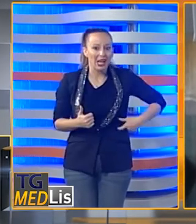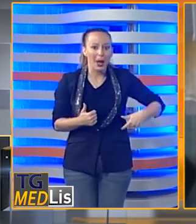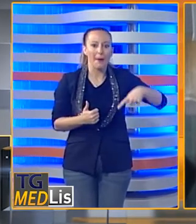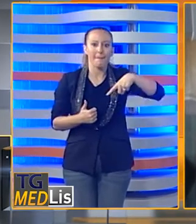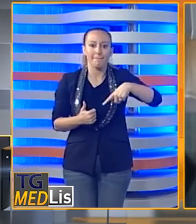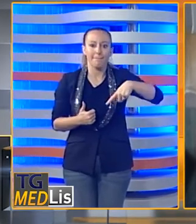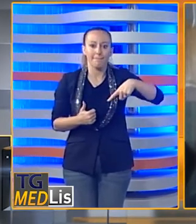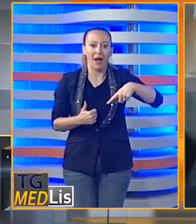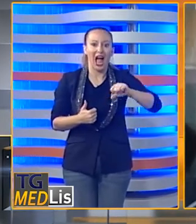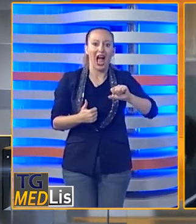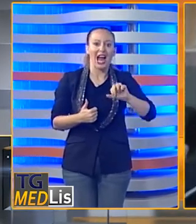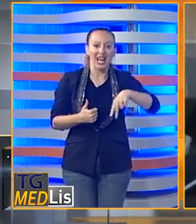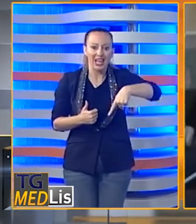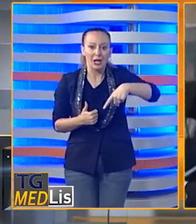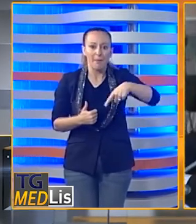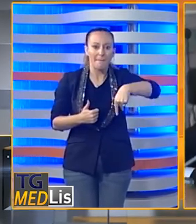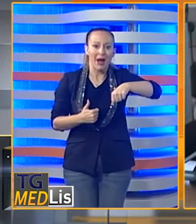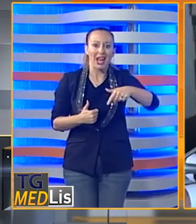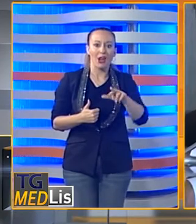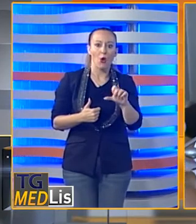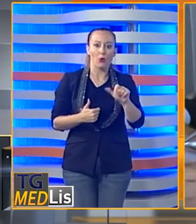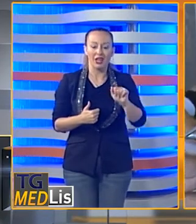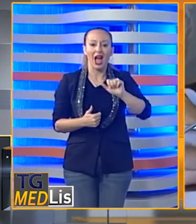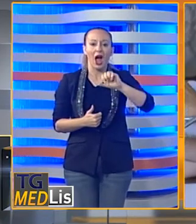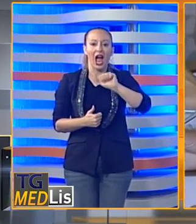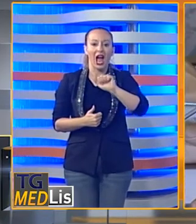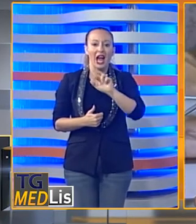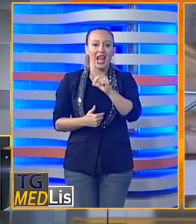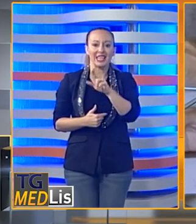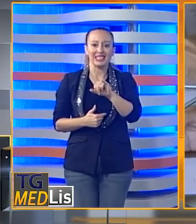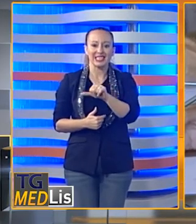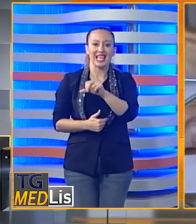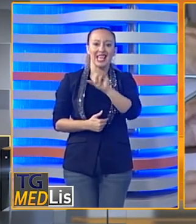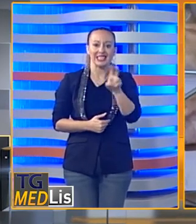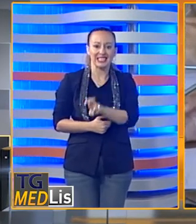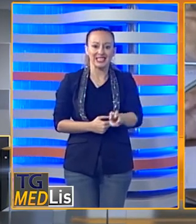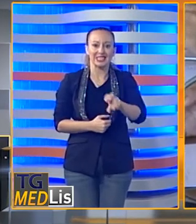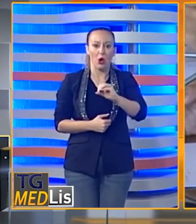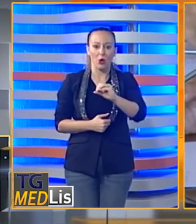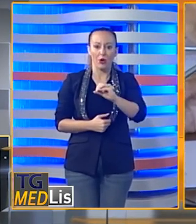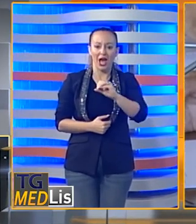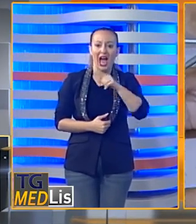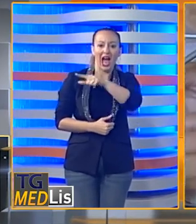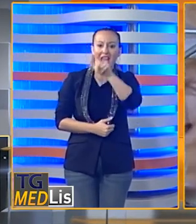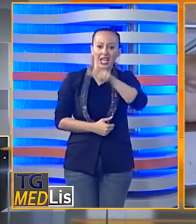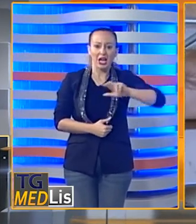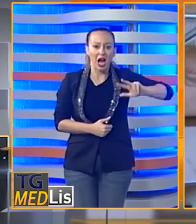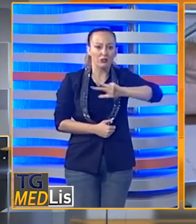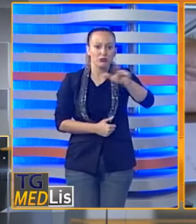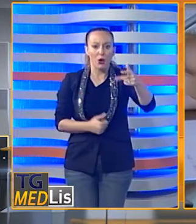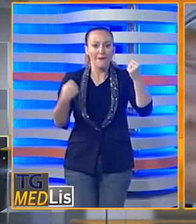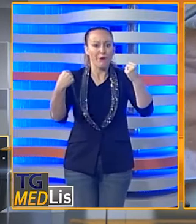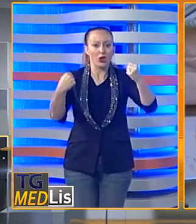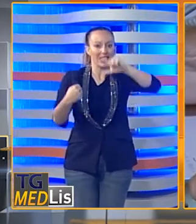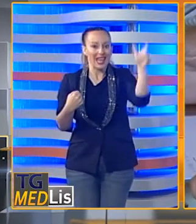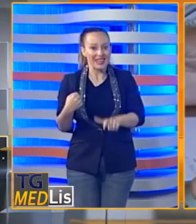A poche ore dall'arresto del sindaco di Priolo Antonello Rizza, in corsa alle regionali per